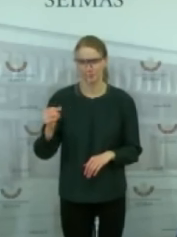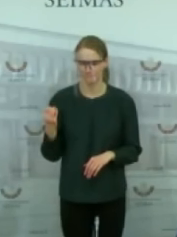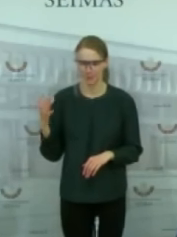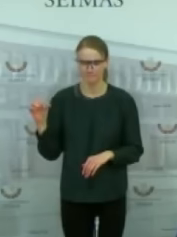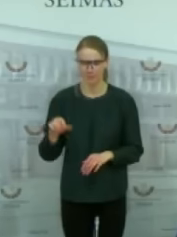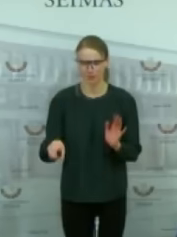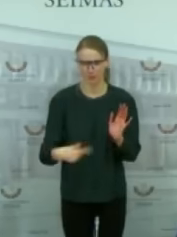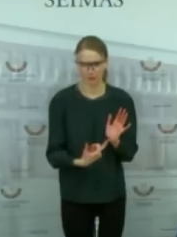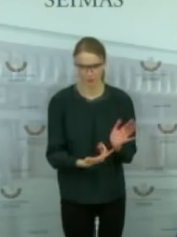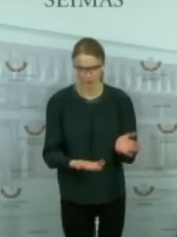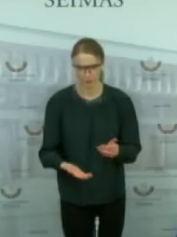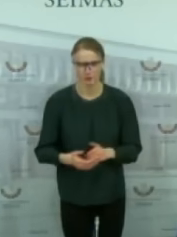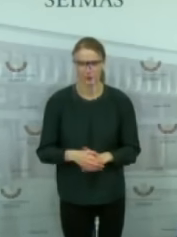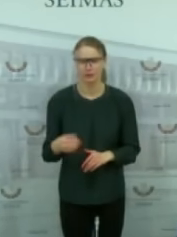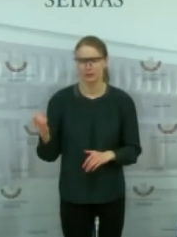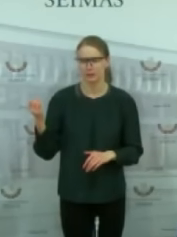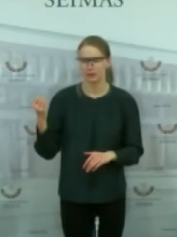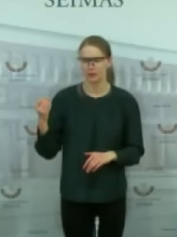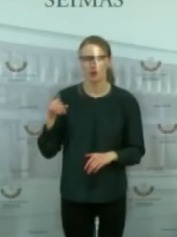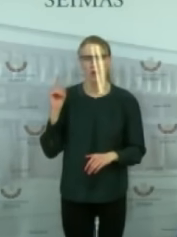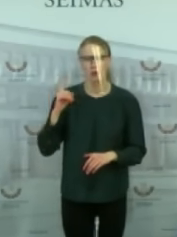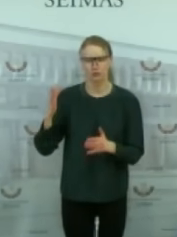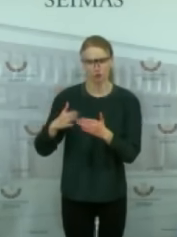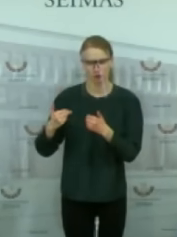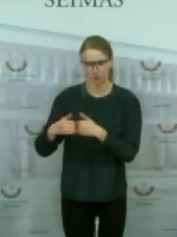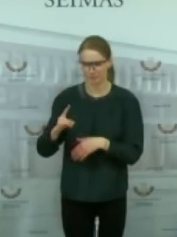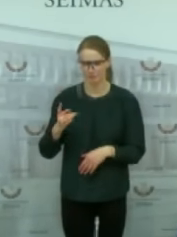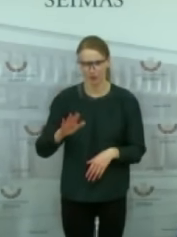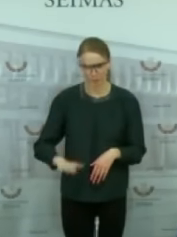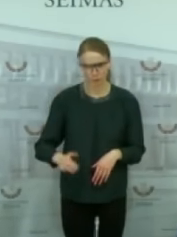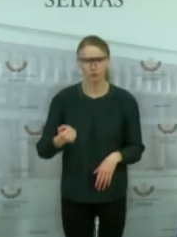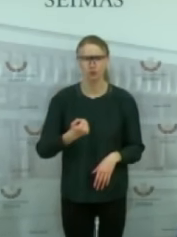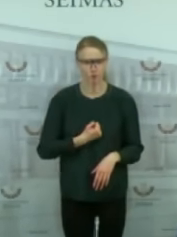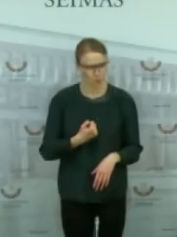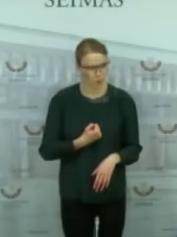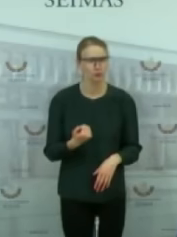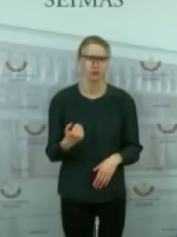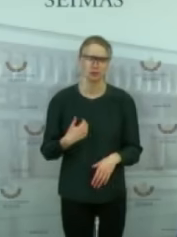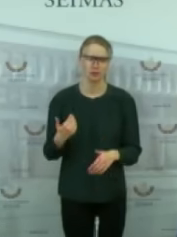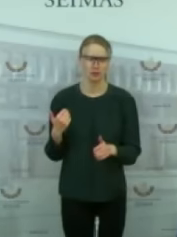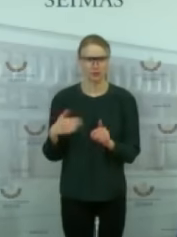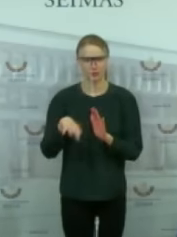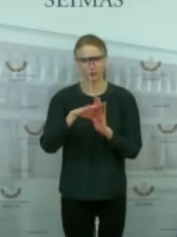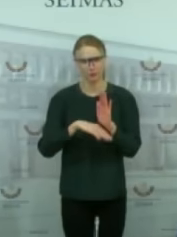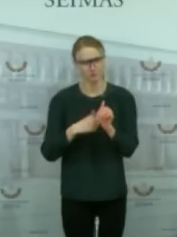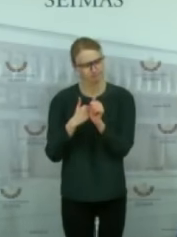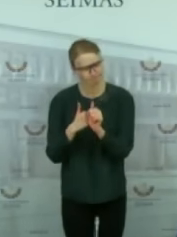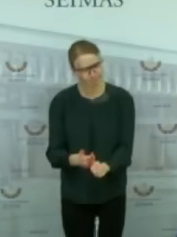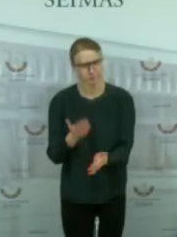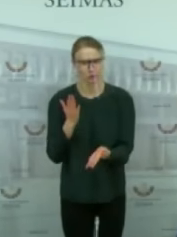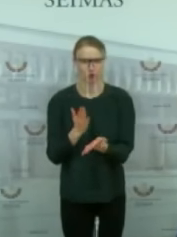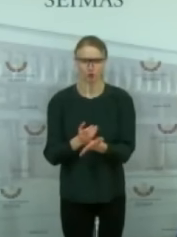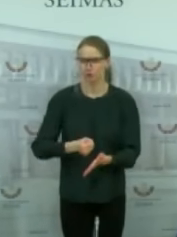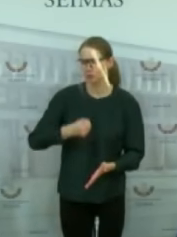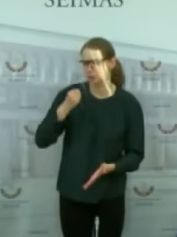Sulaukime jaunos šeimos auginančios mažus vaikus klausimo. Jie sąžiningai laikosi karantino, nesusitinka su artimaisiais, tad